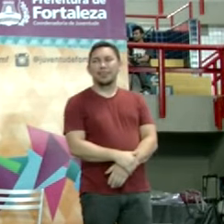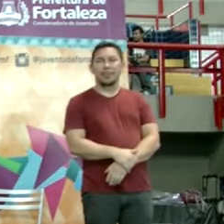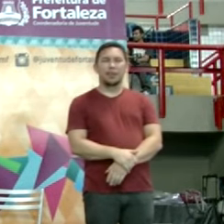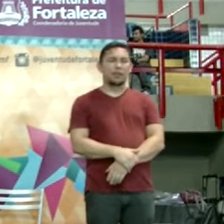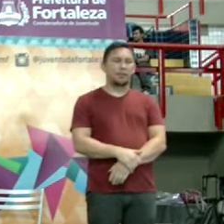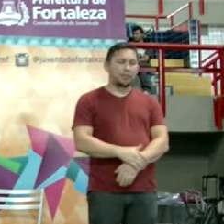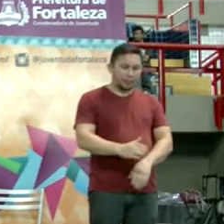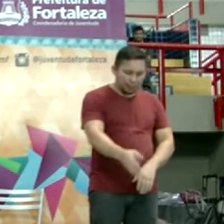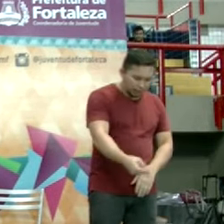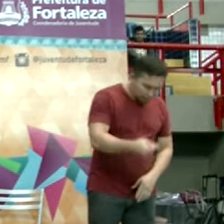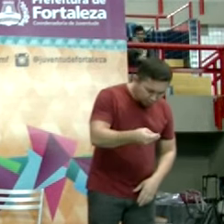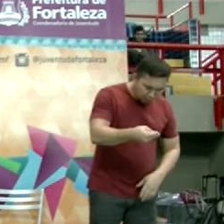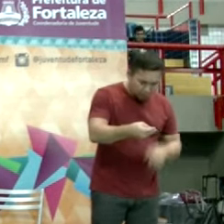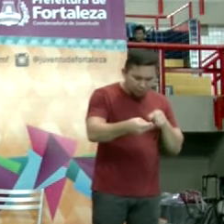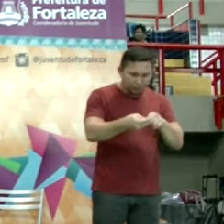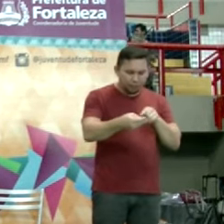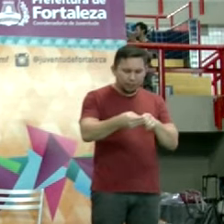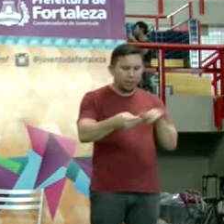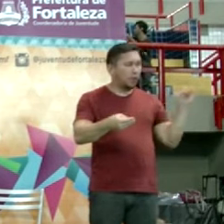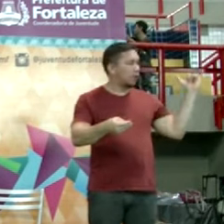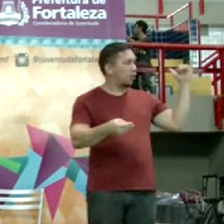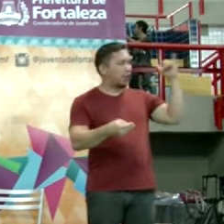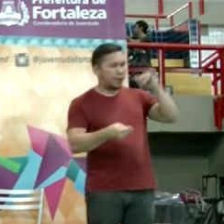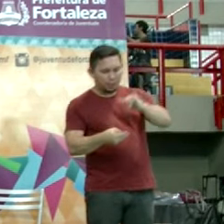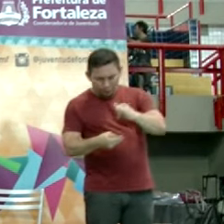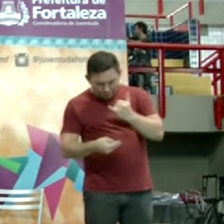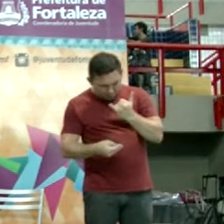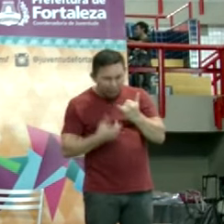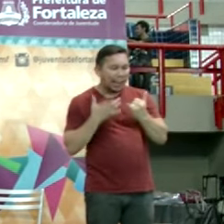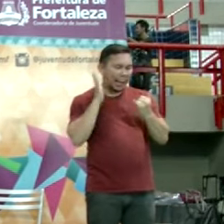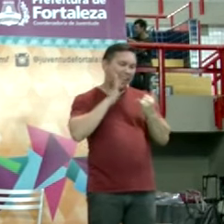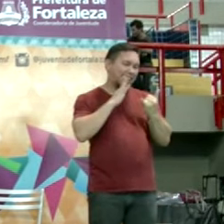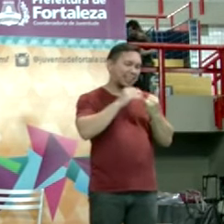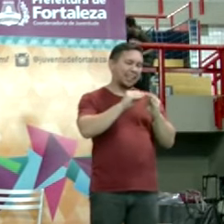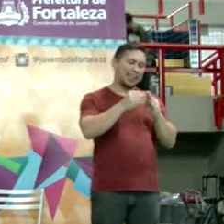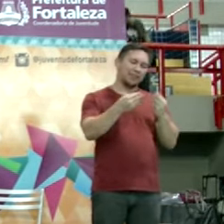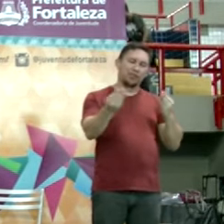Deixa eu ler essa pergunta aqui do avião que eu achei interessante. Ó.